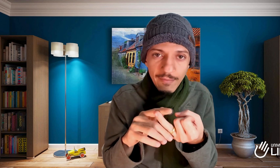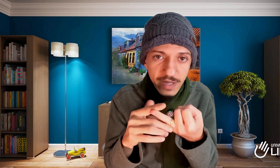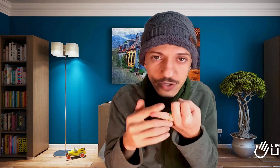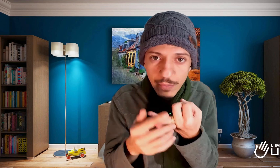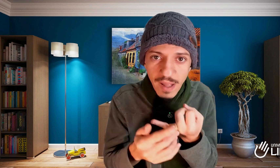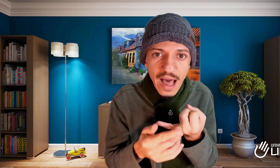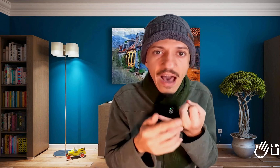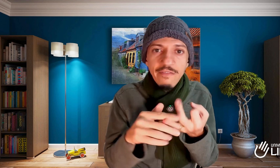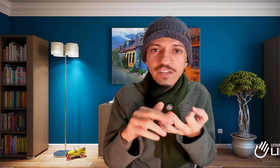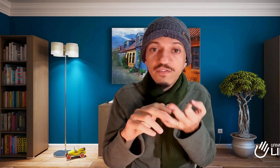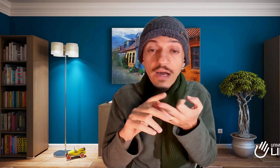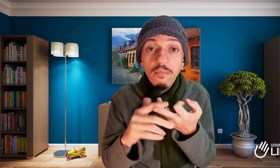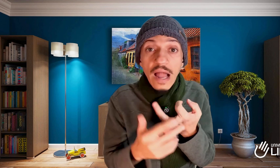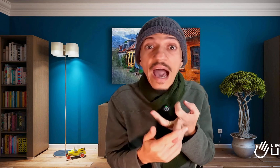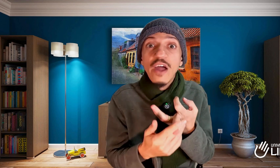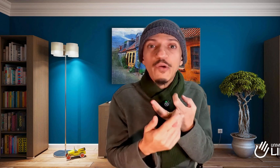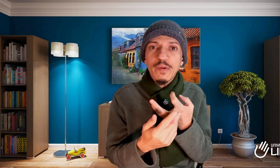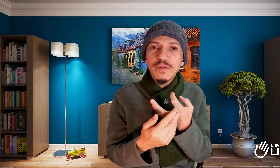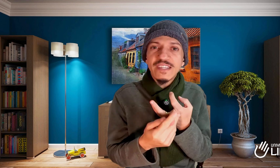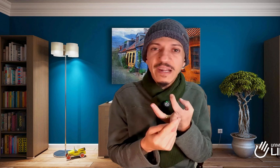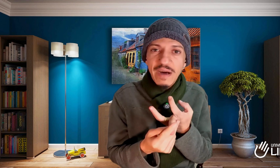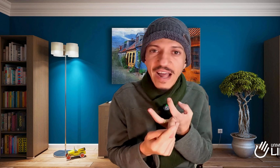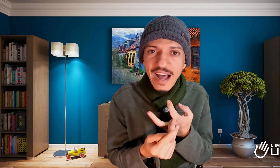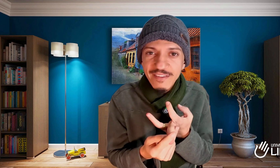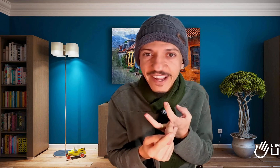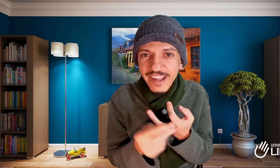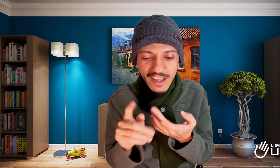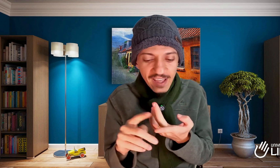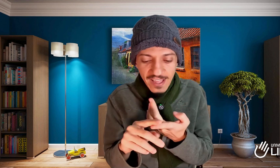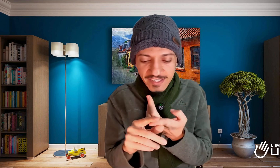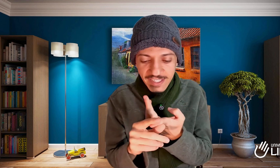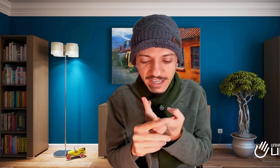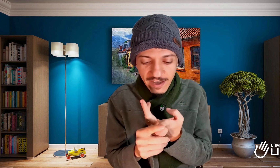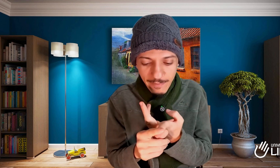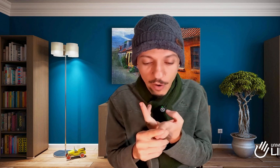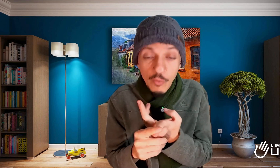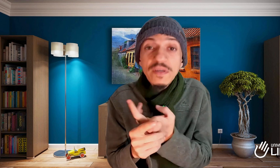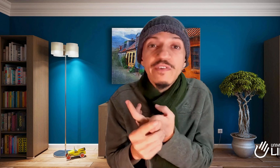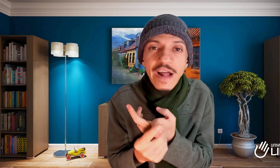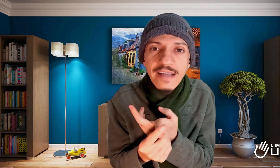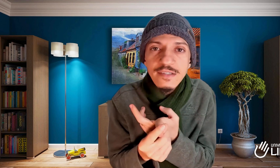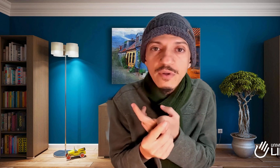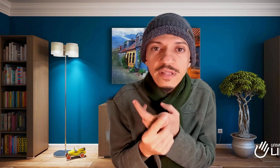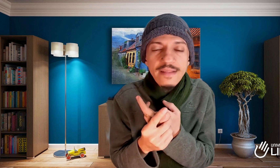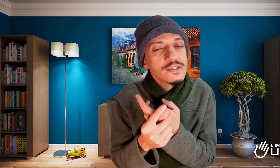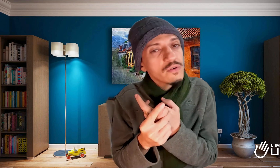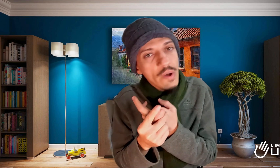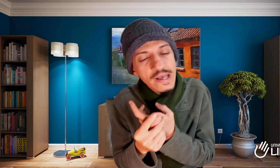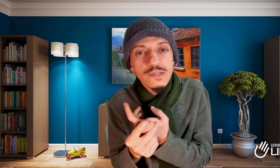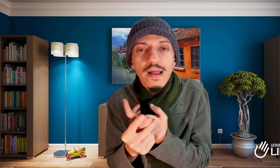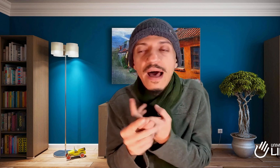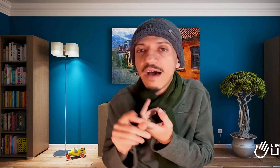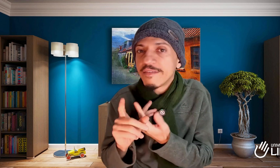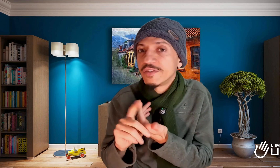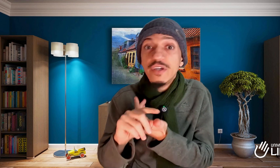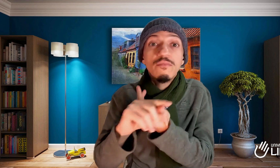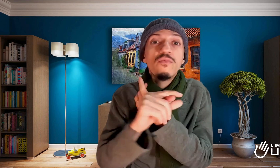de palavras, vocabulário para poder ser trabalhado, né? Tinha algumas frases montadas com essas palavras, tinha